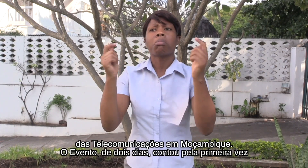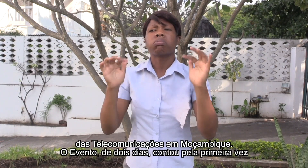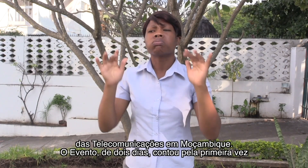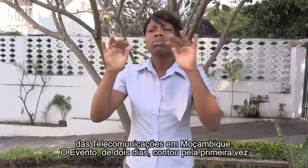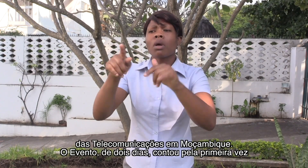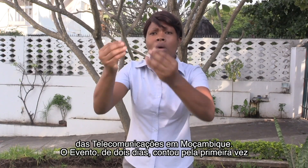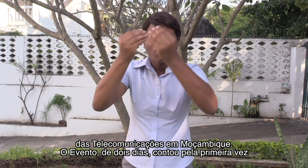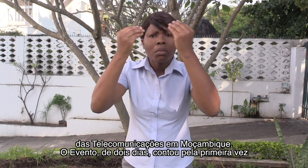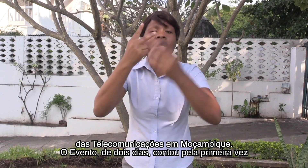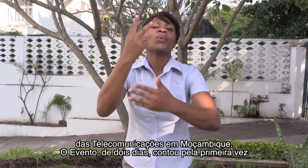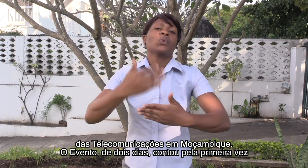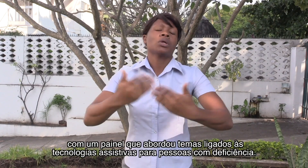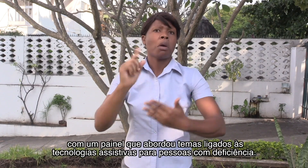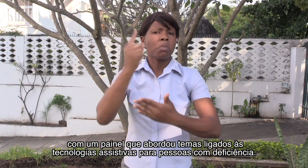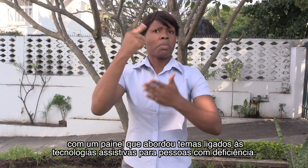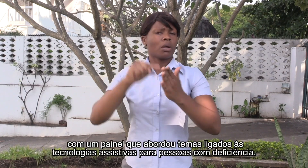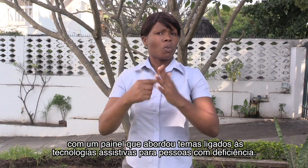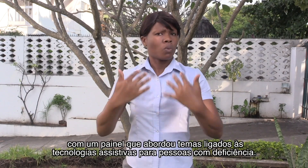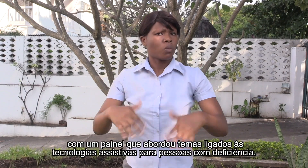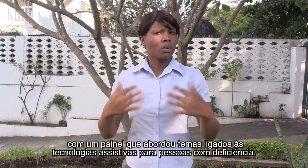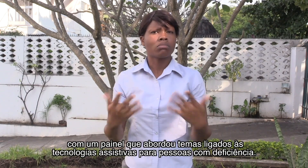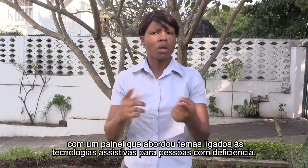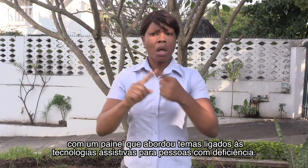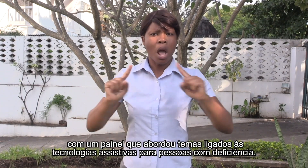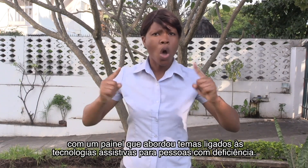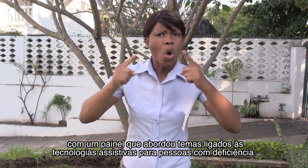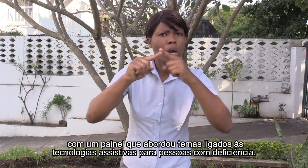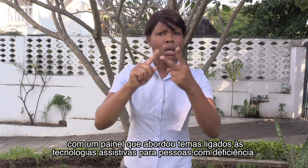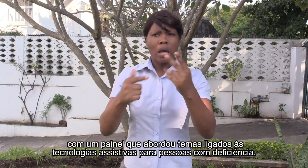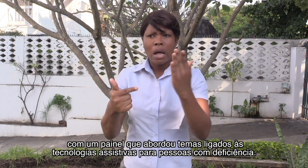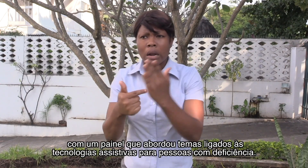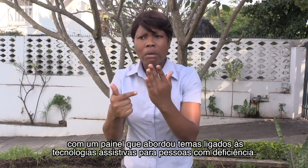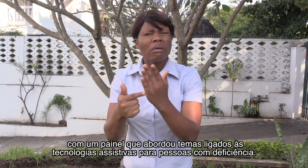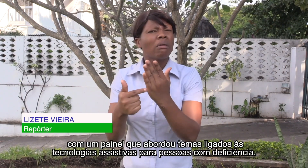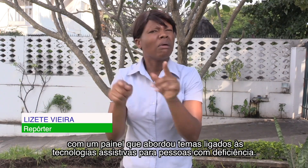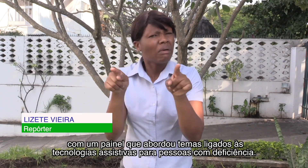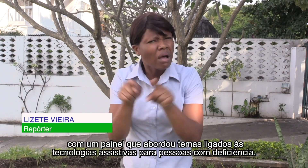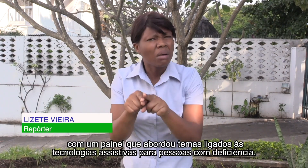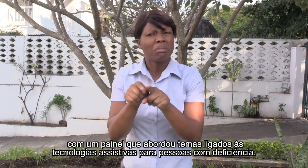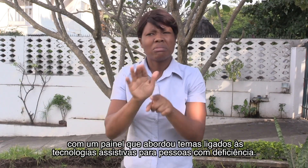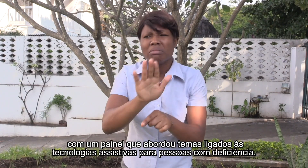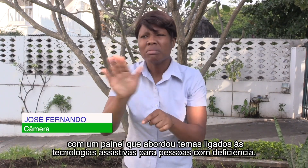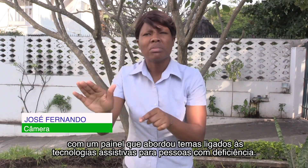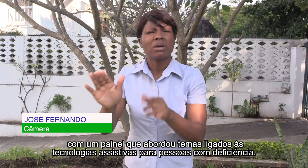dias contou pela primeira vez com um painel que abordou temas ligados a tecnologias assistivas para pessoas com